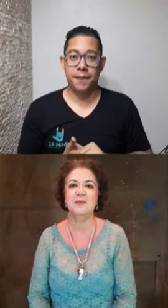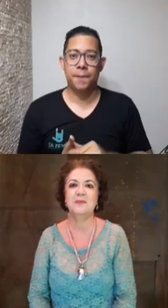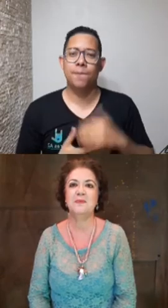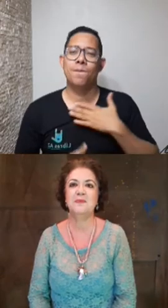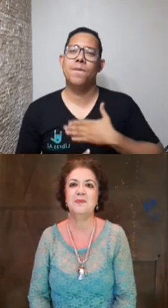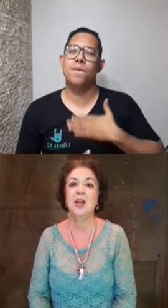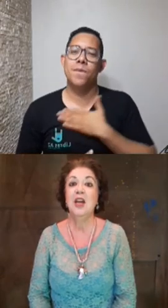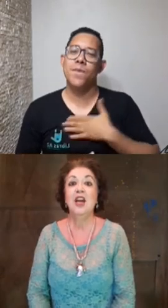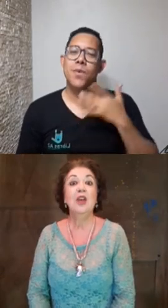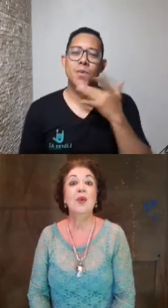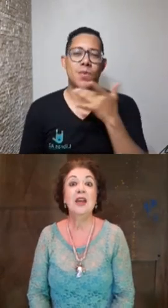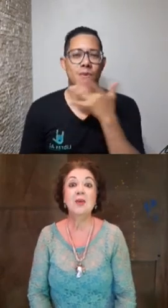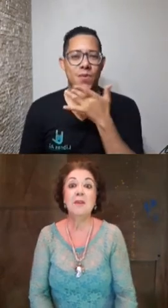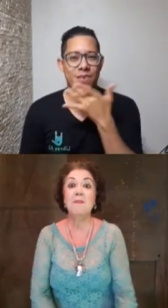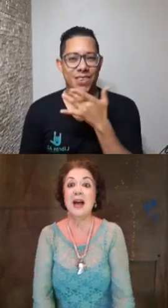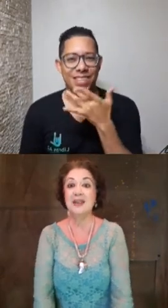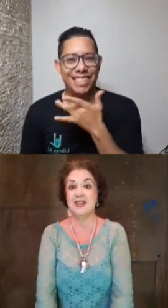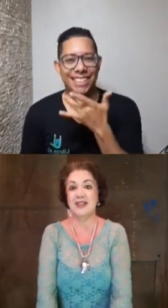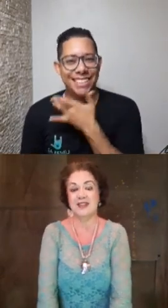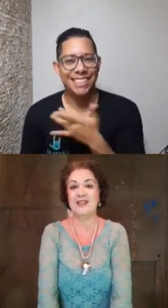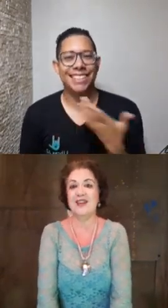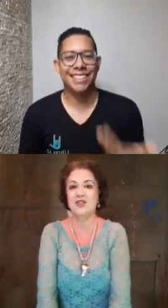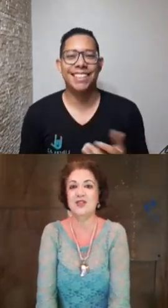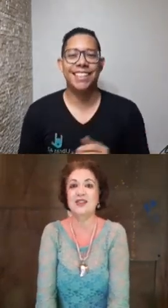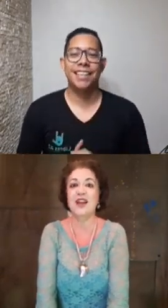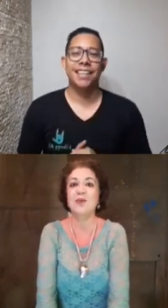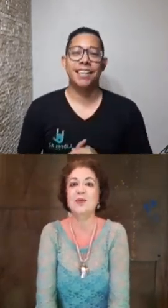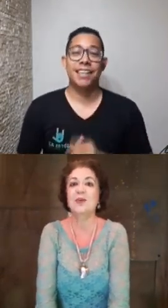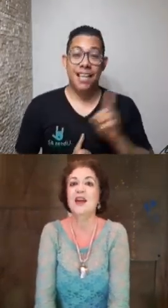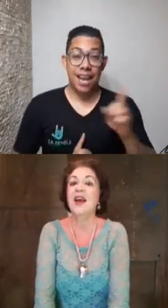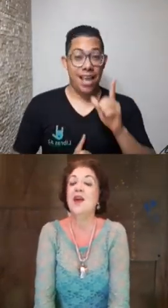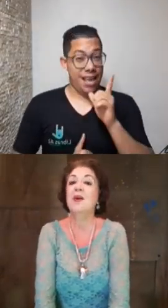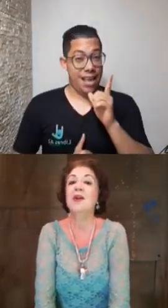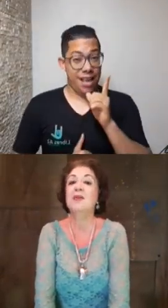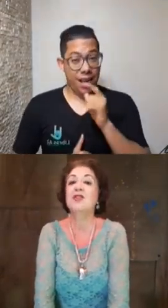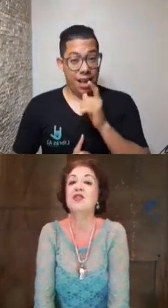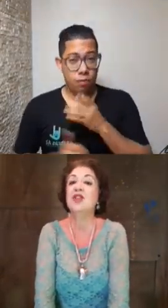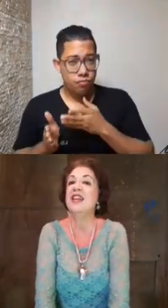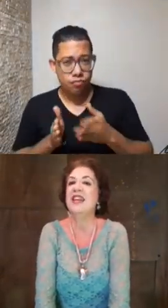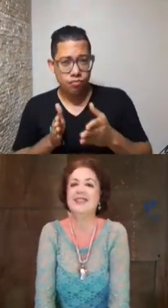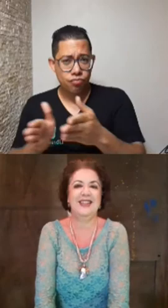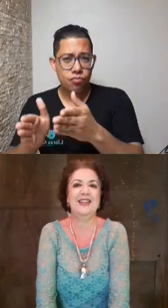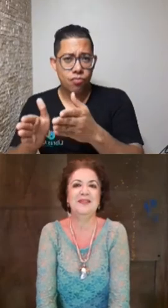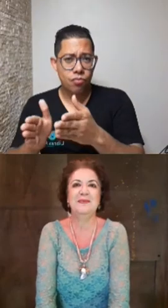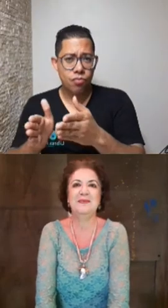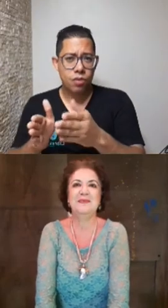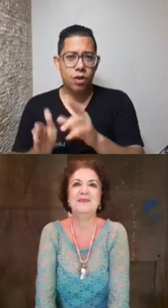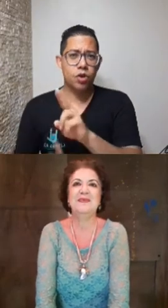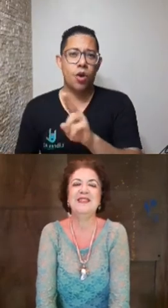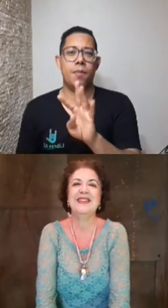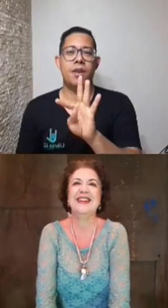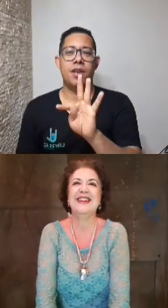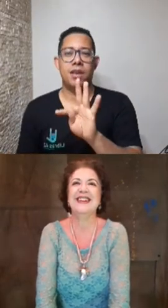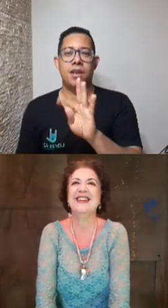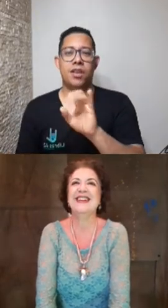nasci. E o rio que passa na cidade de Salto é o rio Tietê.